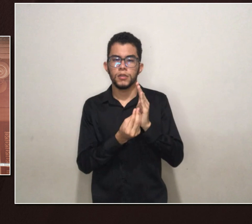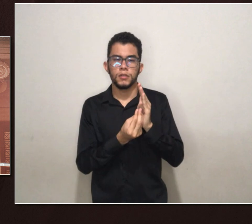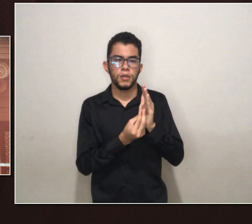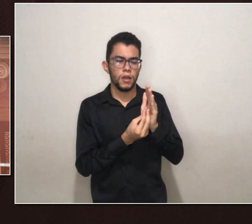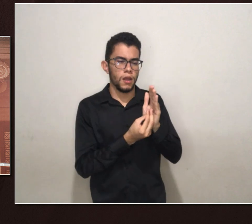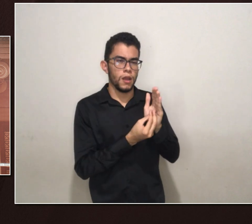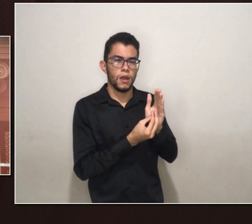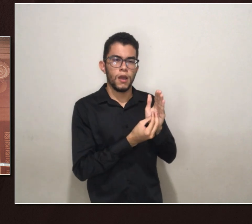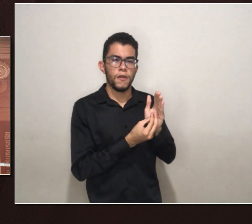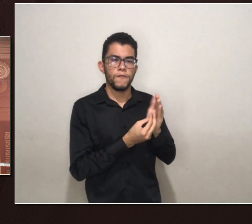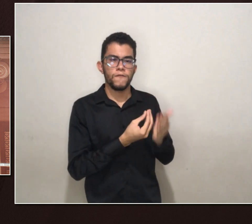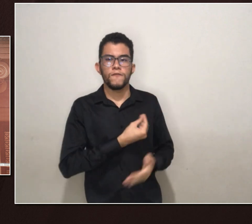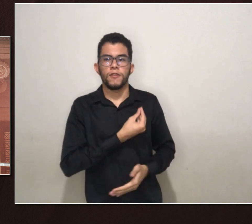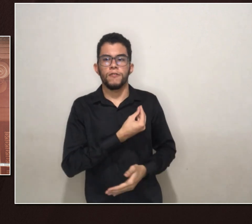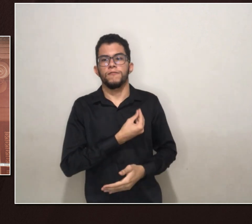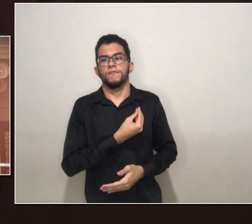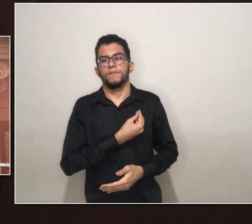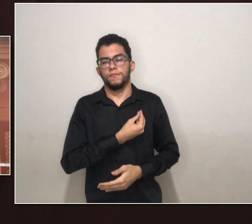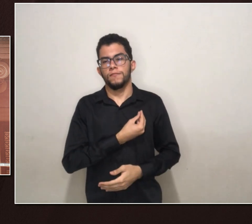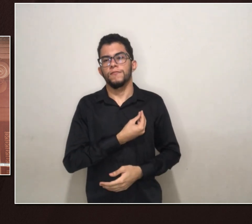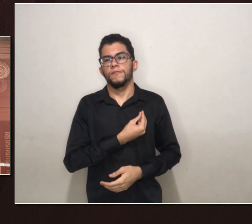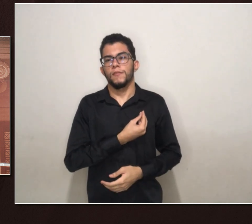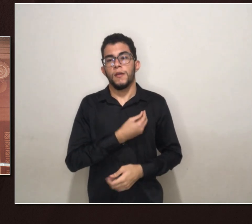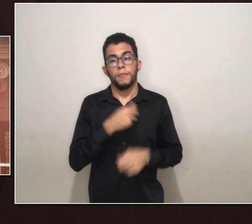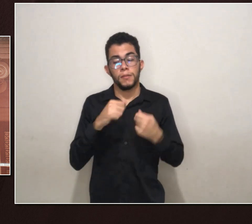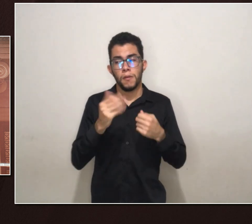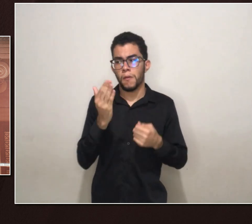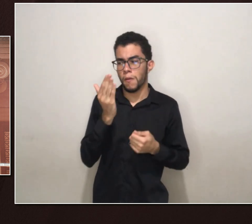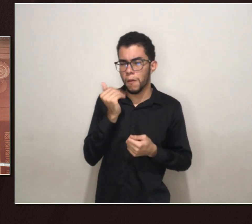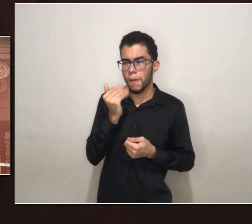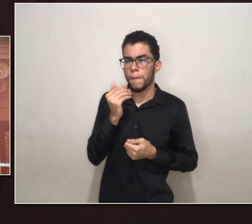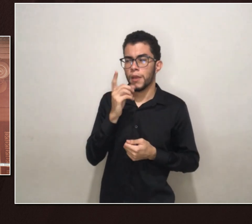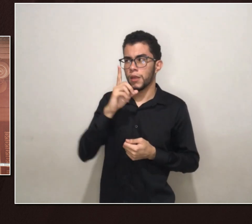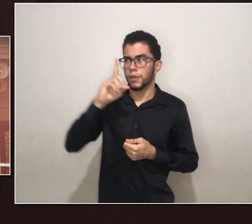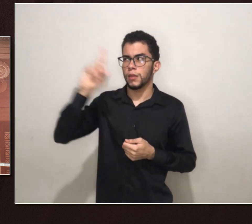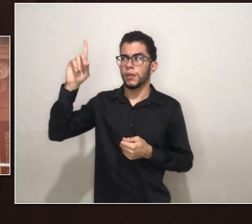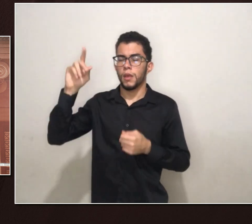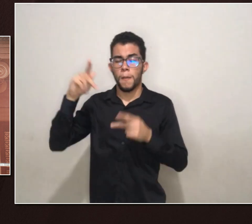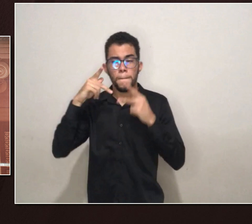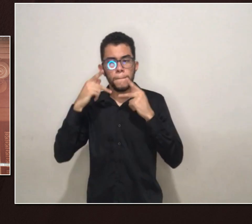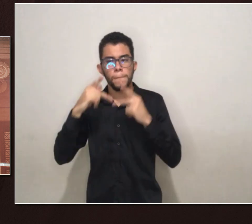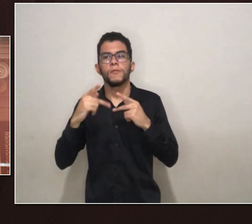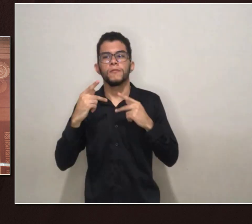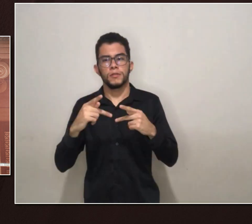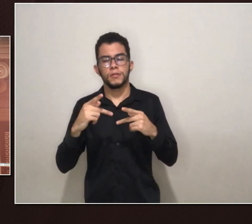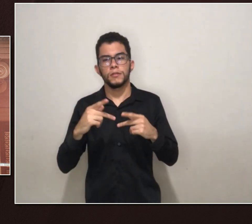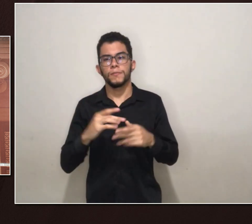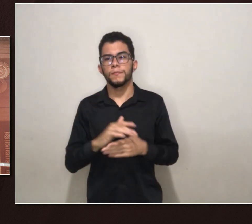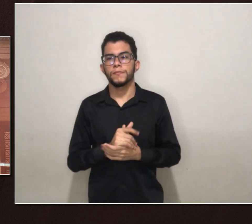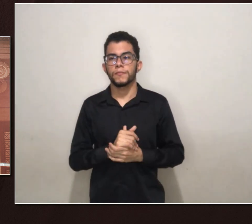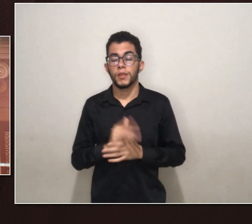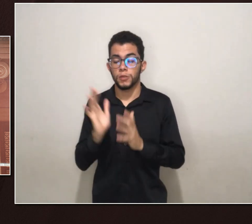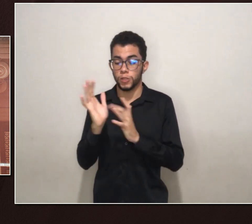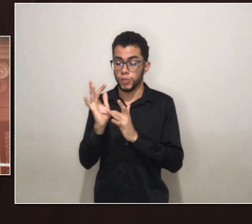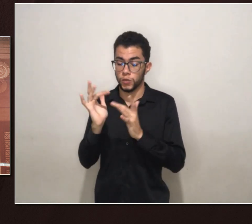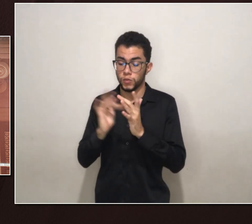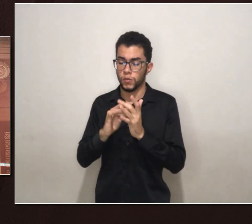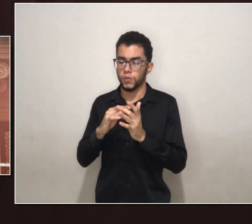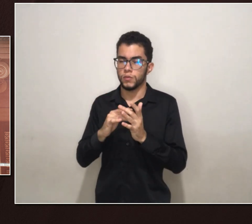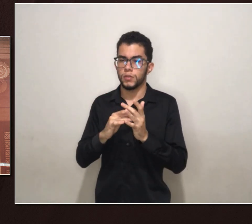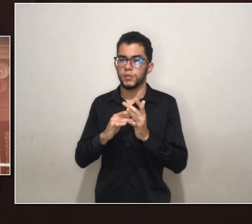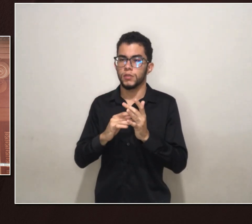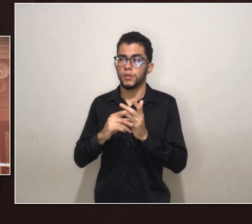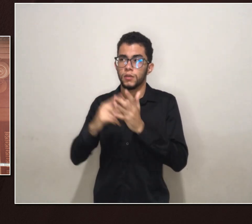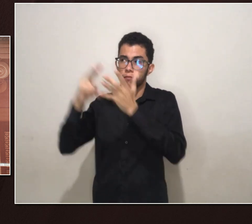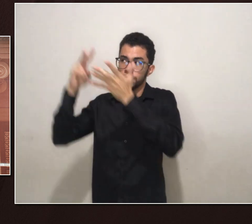membros, precisamos nos alimentar adequadamente para o crescimento. Jesus é o pão do céu para o nosso alimento,